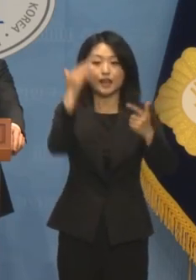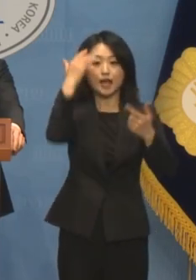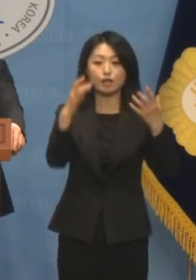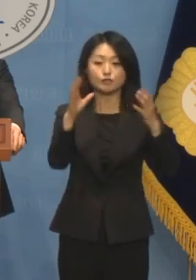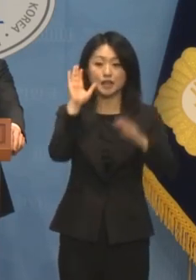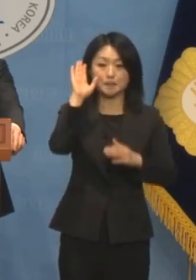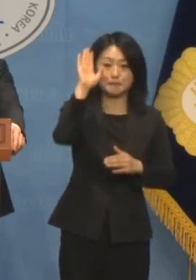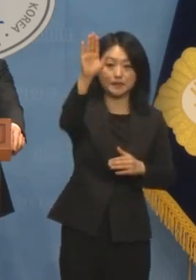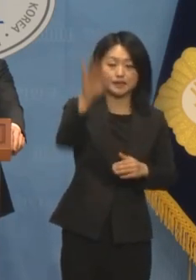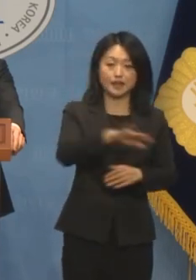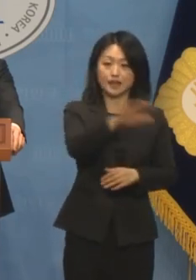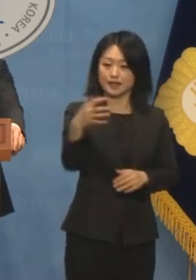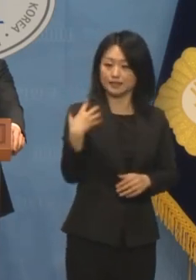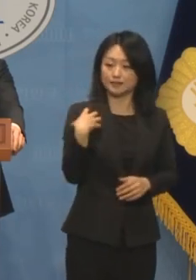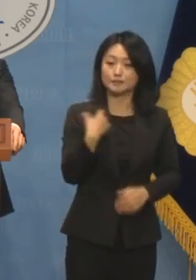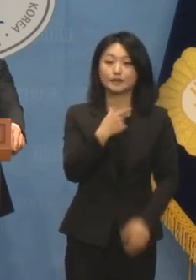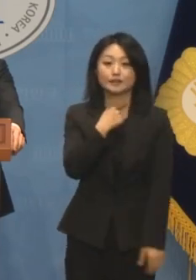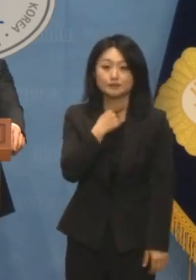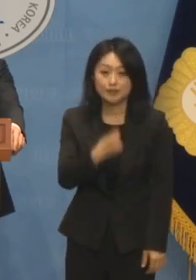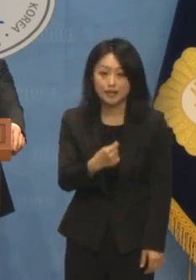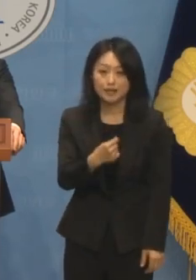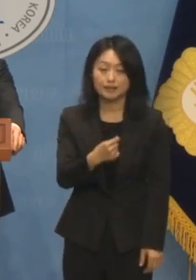대한민국의 미래를 말하겠습니다.